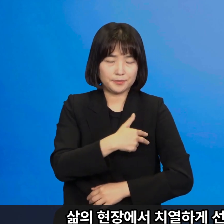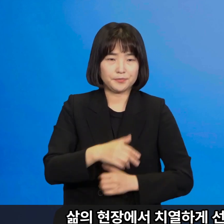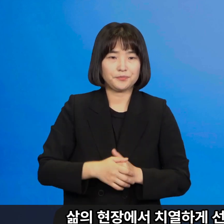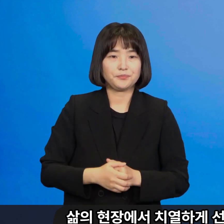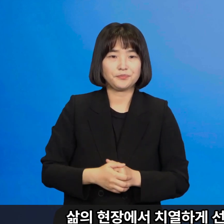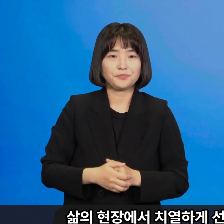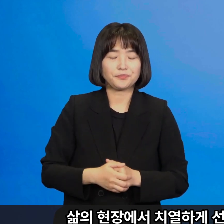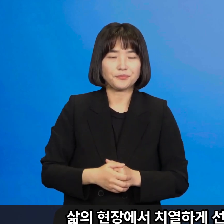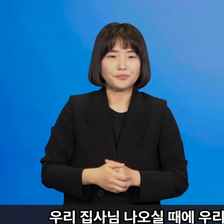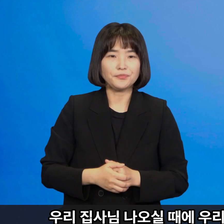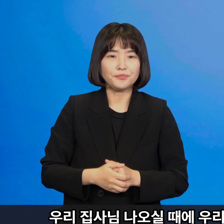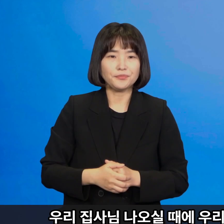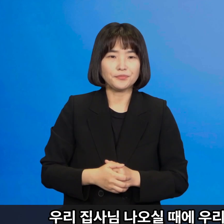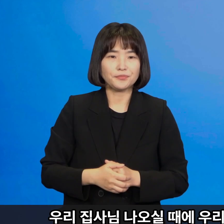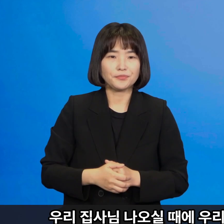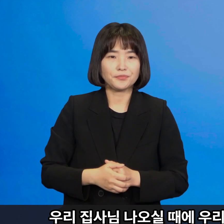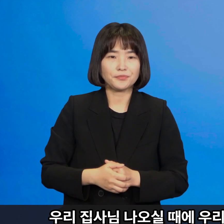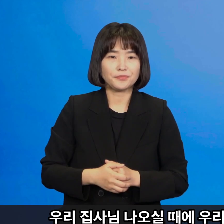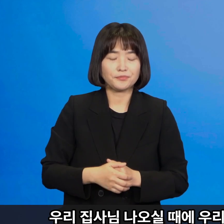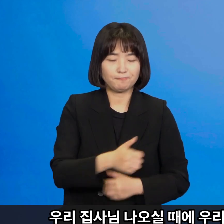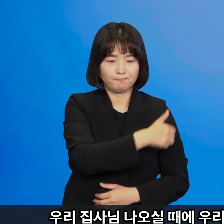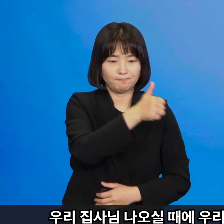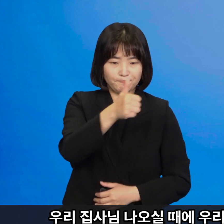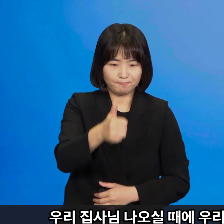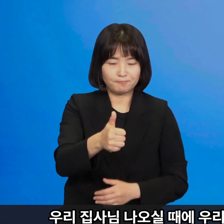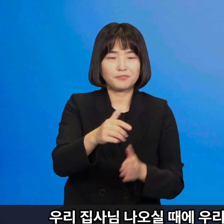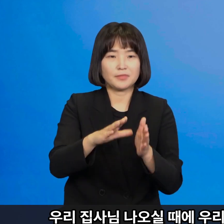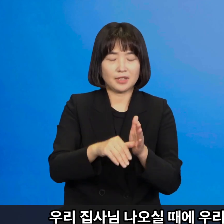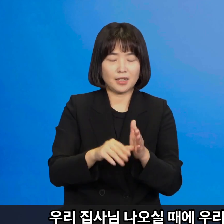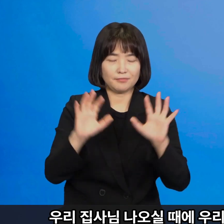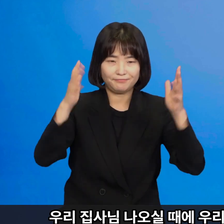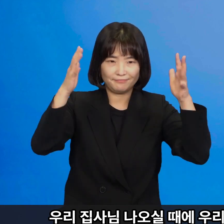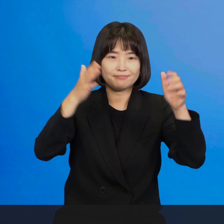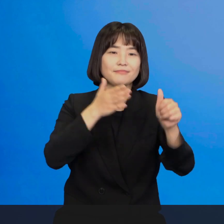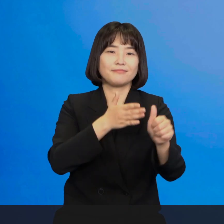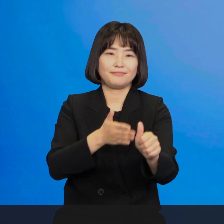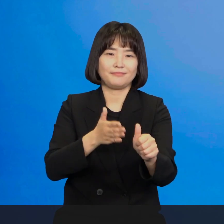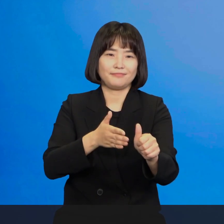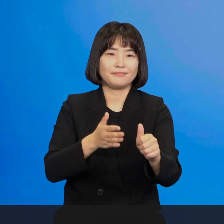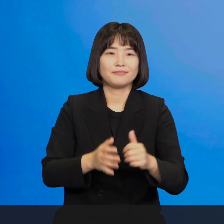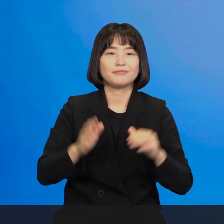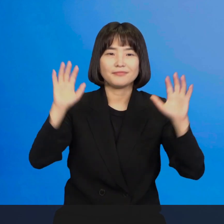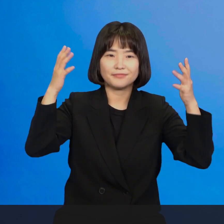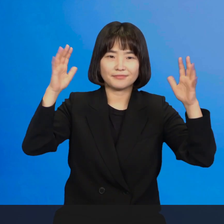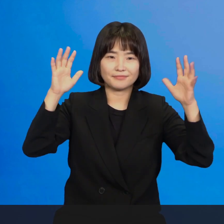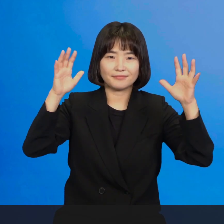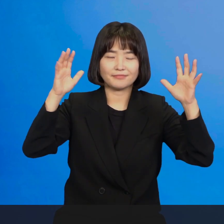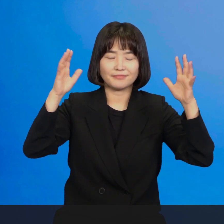선교적인 삶을 살아가려고 하는 우리 집사님 나오실 때에 우리 박수로 환영해 주시기 바랍니다.